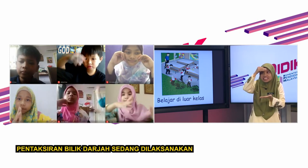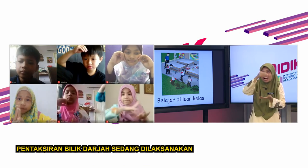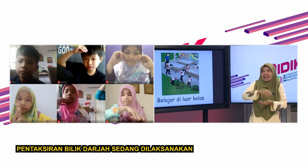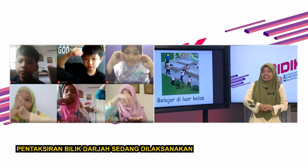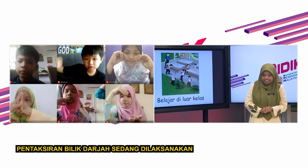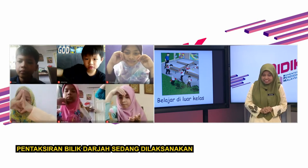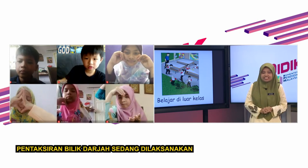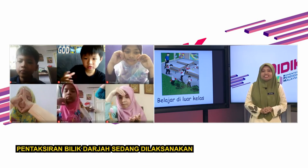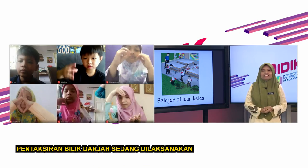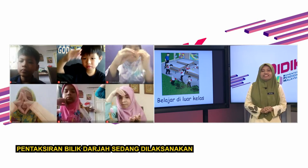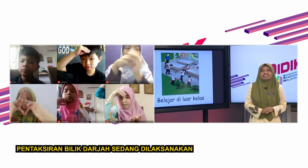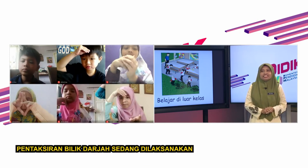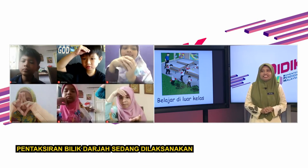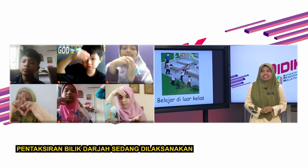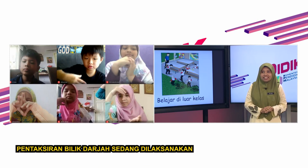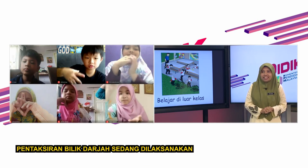Belajar. Ya.